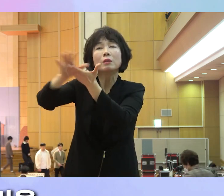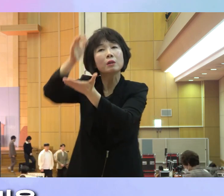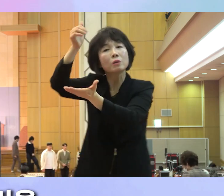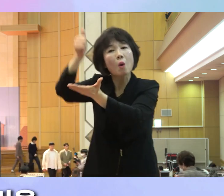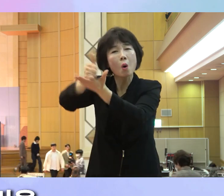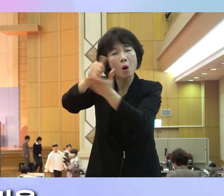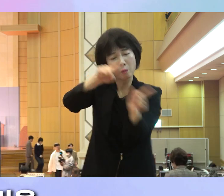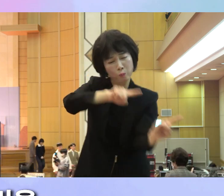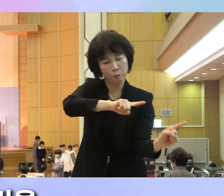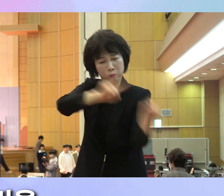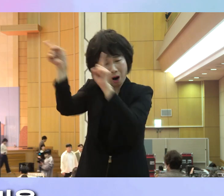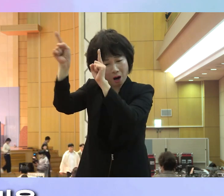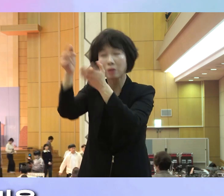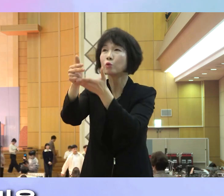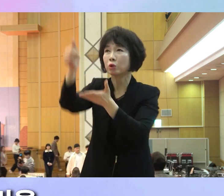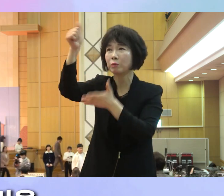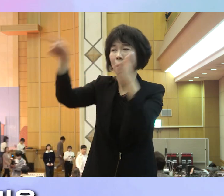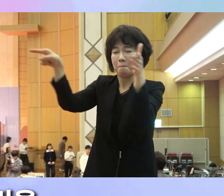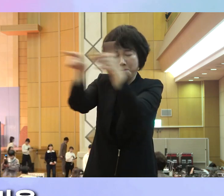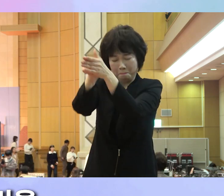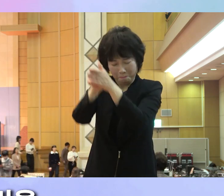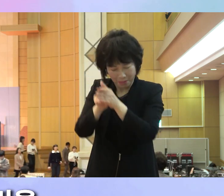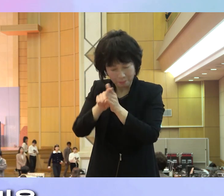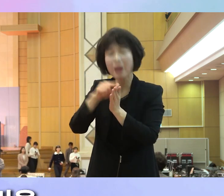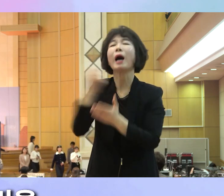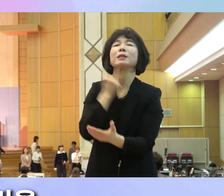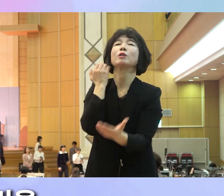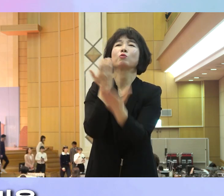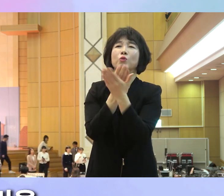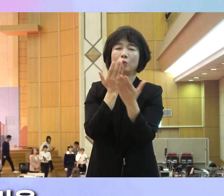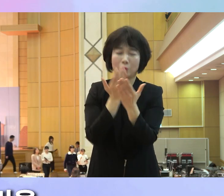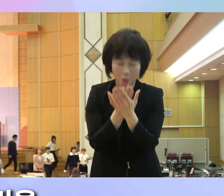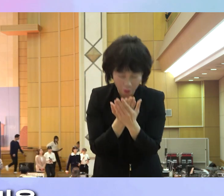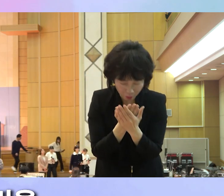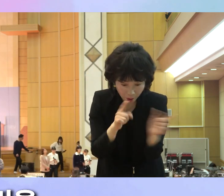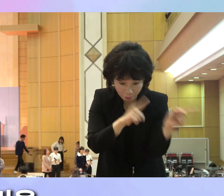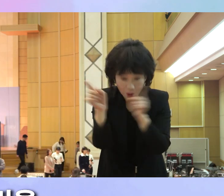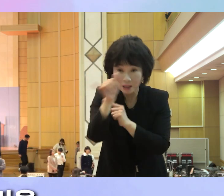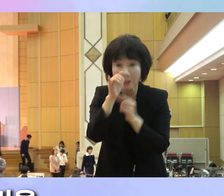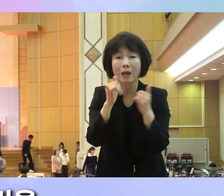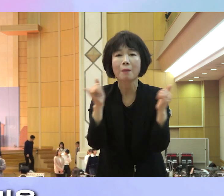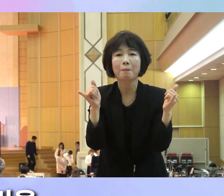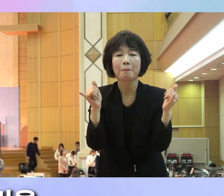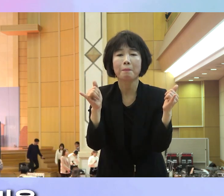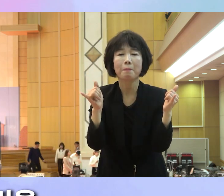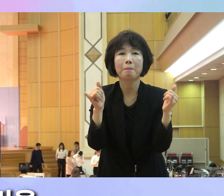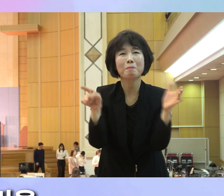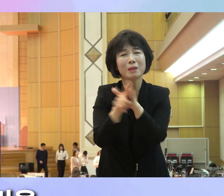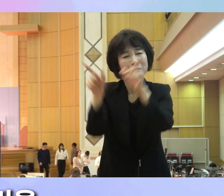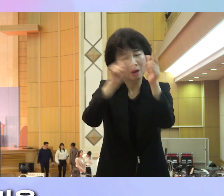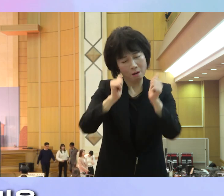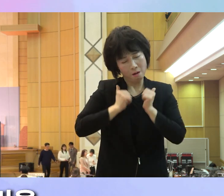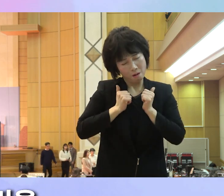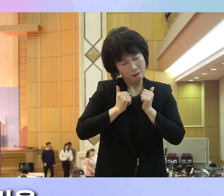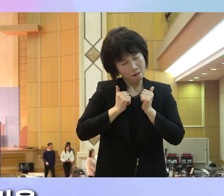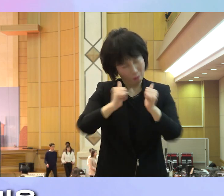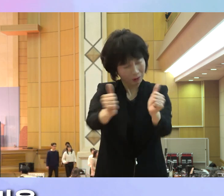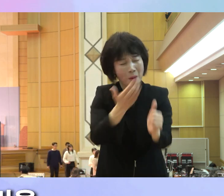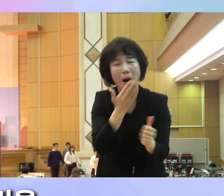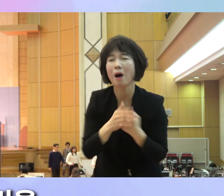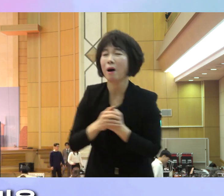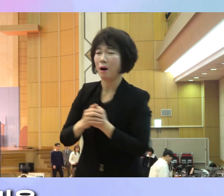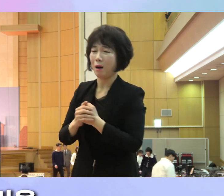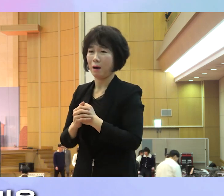부활의 주님으로 믿는 믿음이 있게 하여 주옵소서. 부활이 없다는 사람들은 믿음 생활을 일이 헛되다고